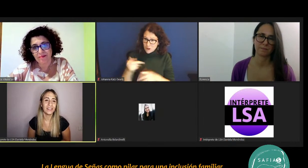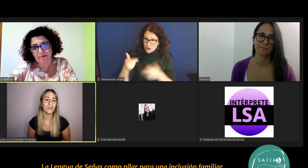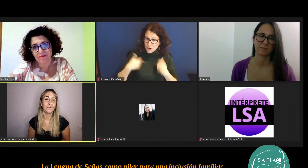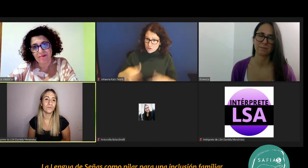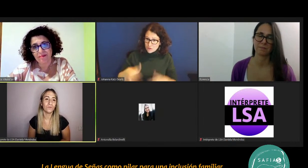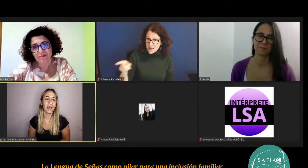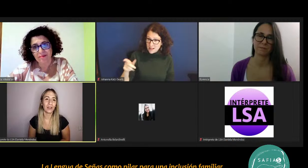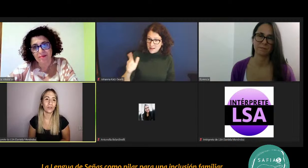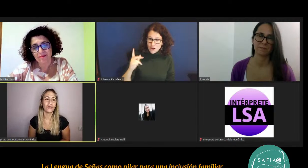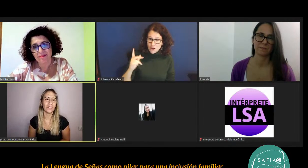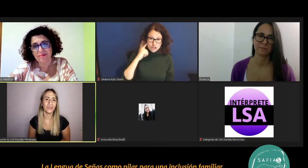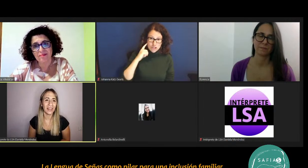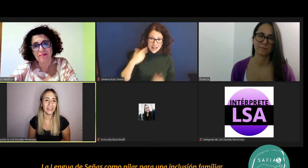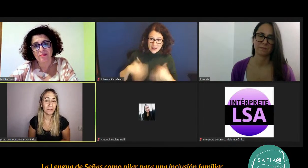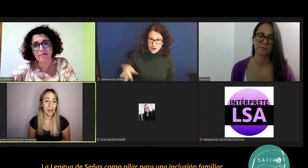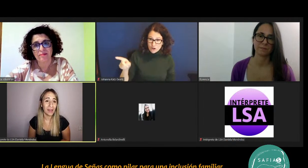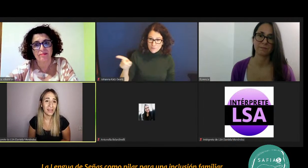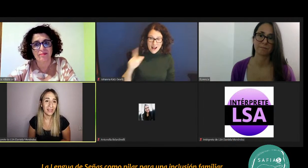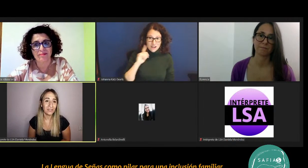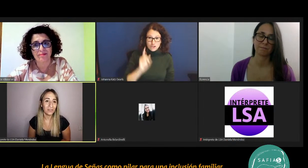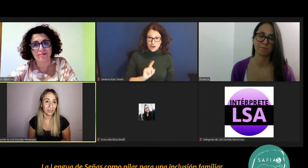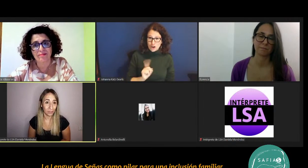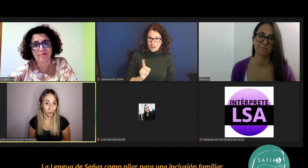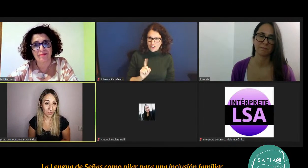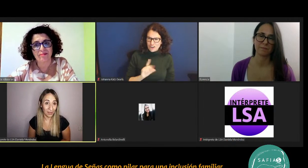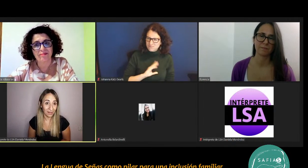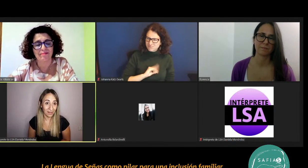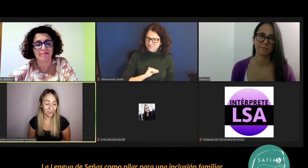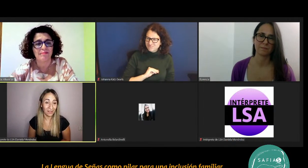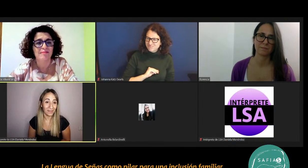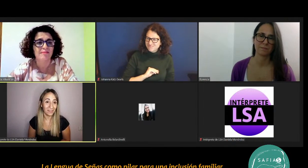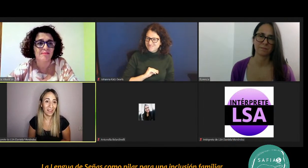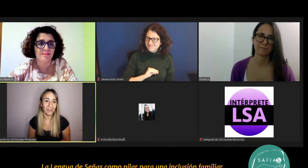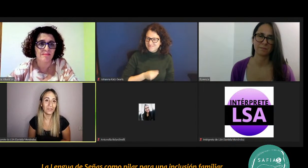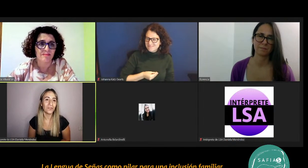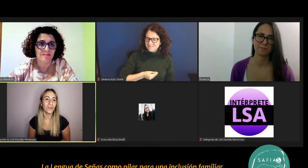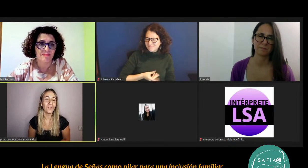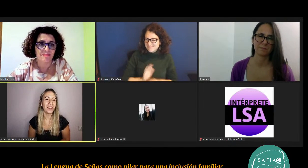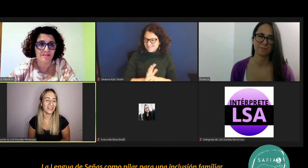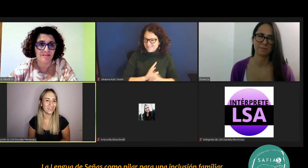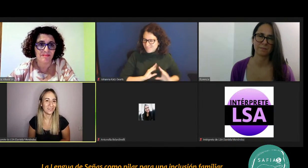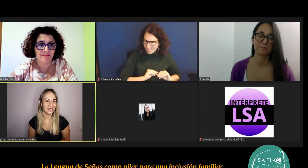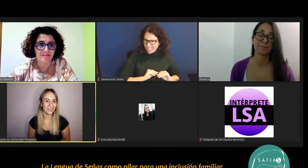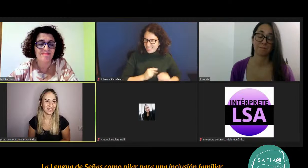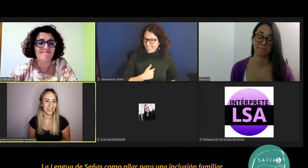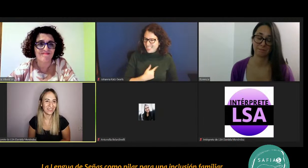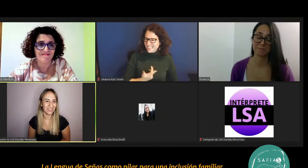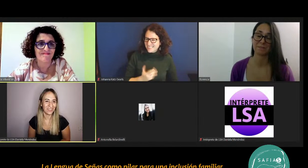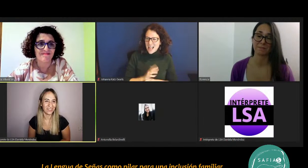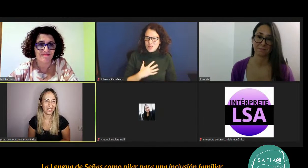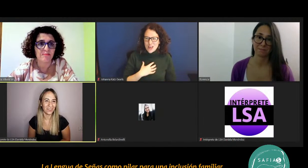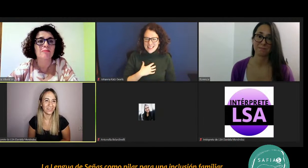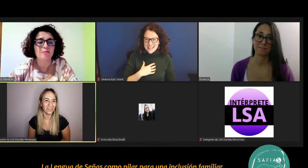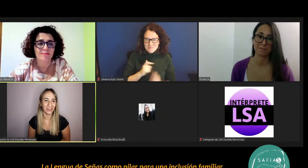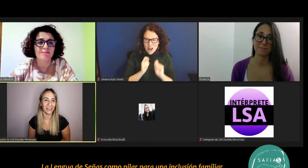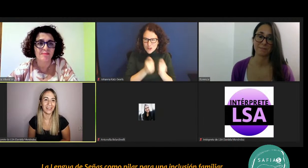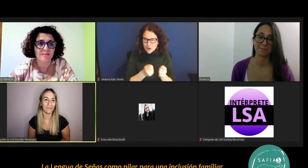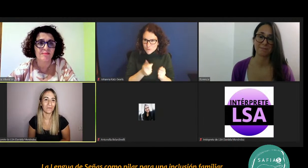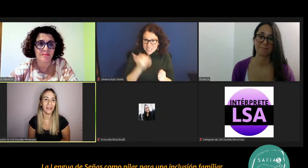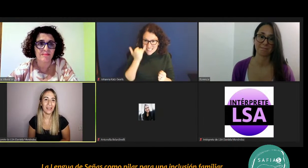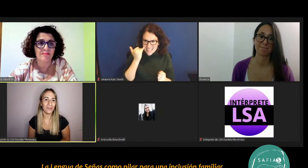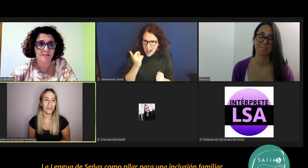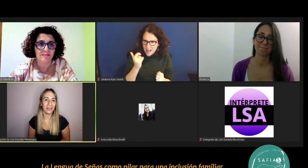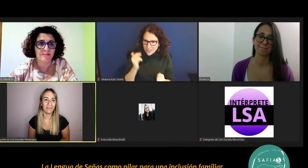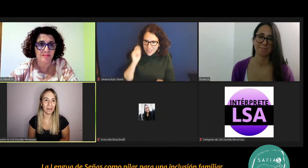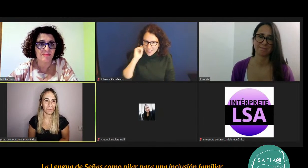ya tiene como una connotación negativa. ¿Eso es normal? ¿Eso está bien? A los sordos nos duele eso, ¿sí? A los sordos no nos gusta, nos